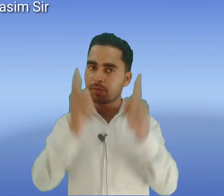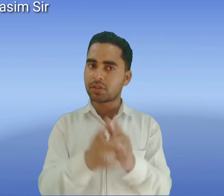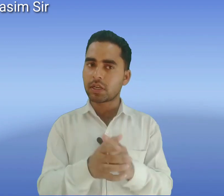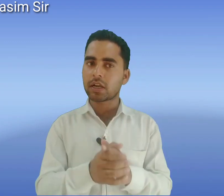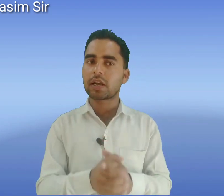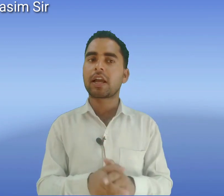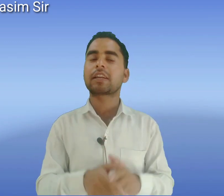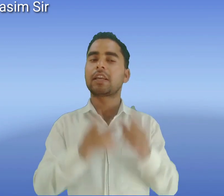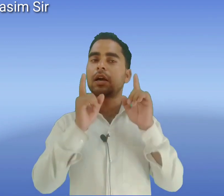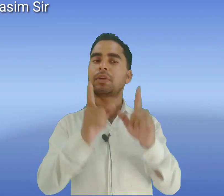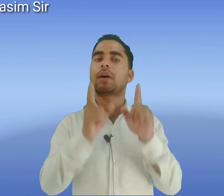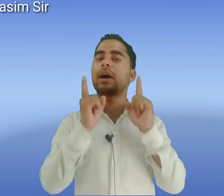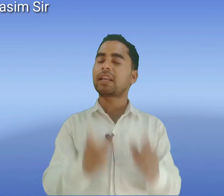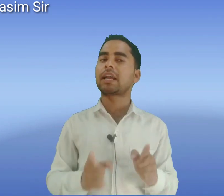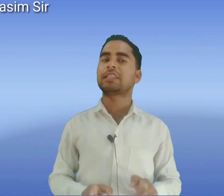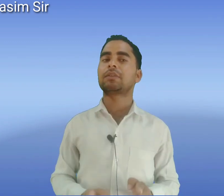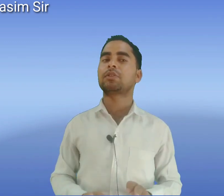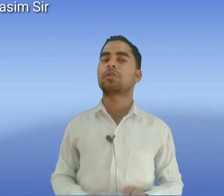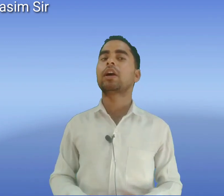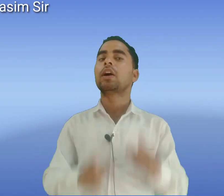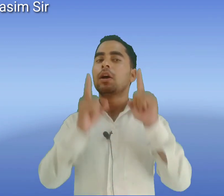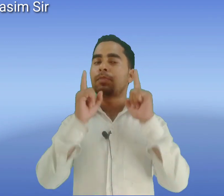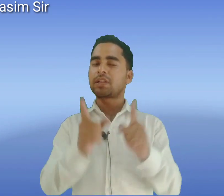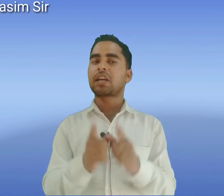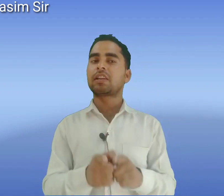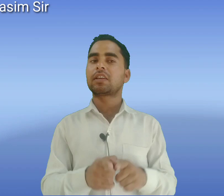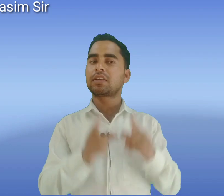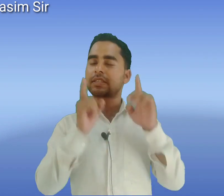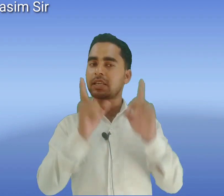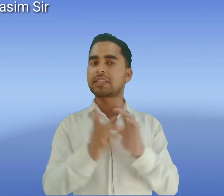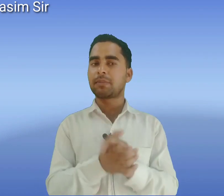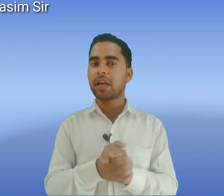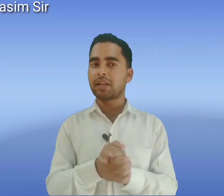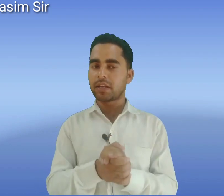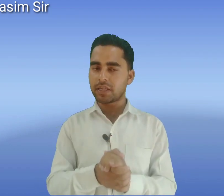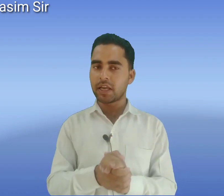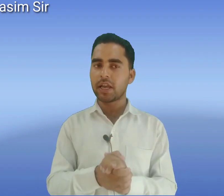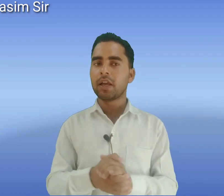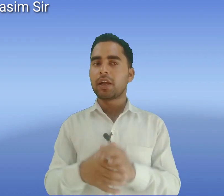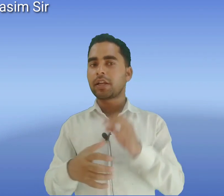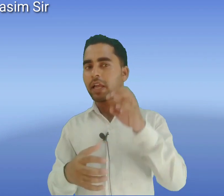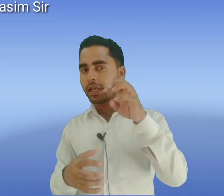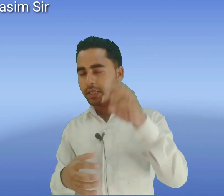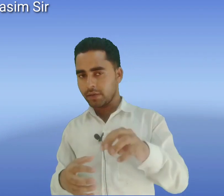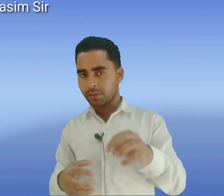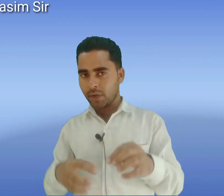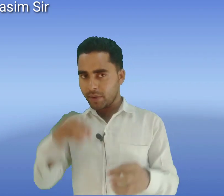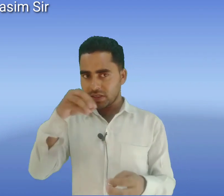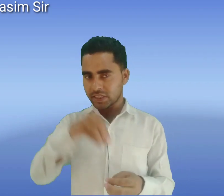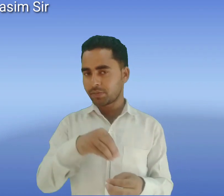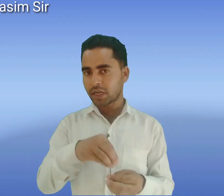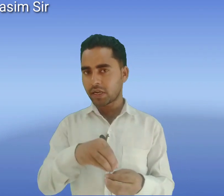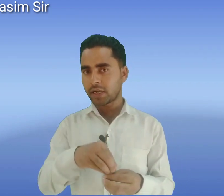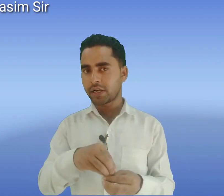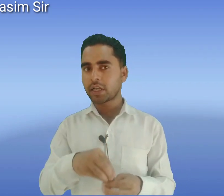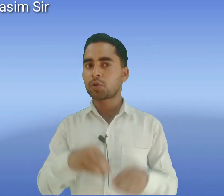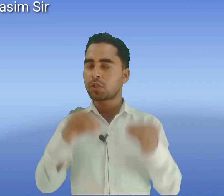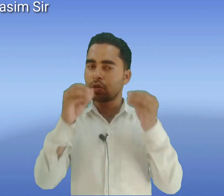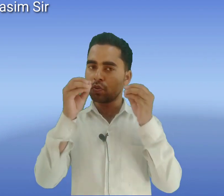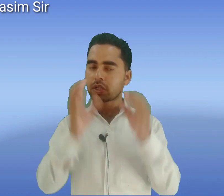मुख्यमंत्री का कहना है कि अभी हमारे राज्य में जो है परीक्षा लेने की सही समय नहीं है ठीक है यह हमारे सीएम का खाना ठीक क्योंकि